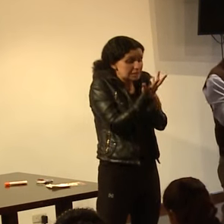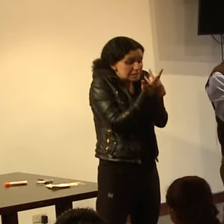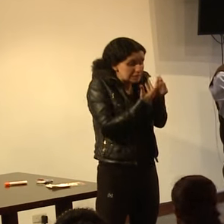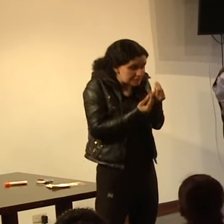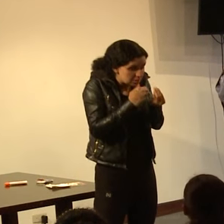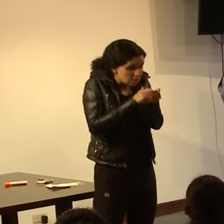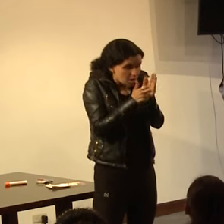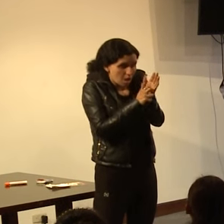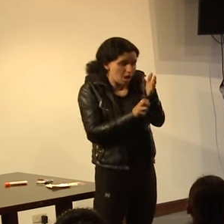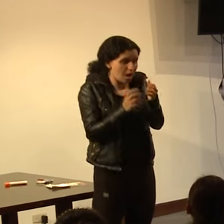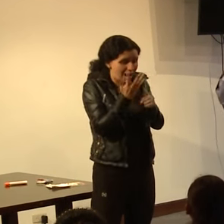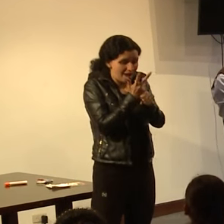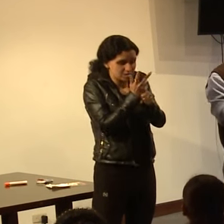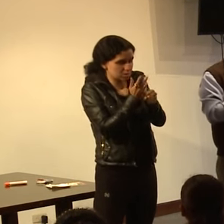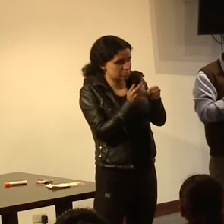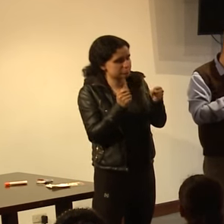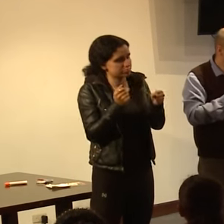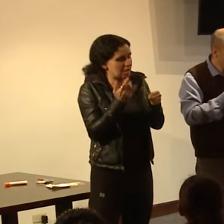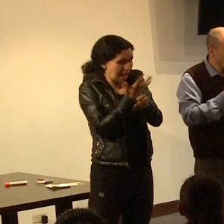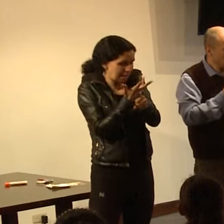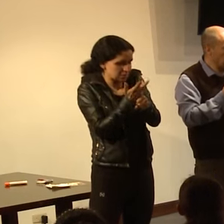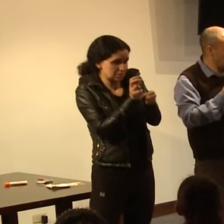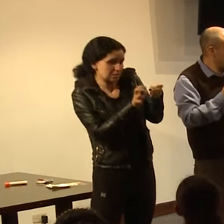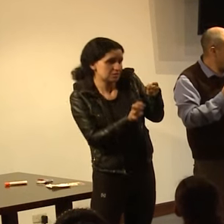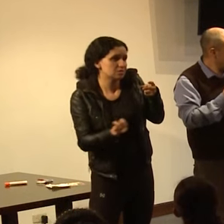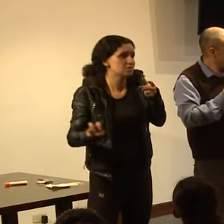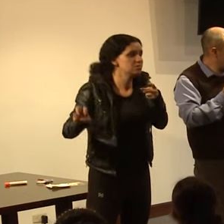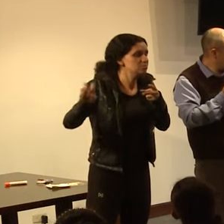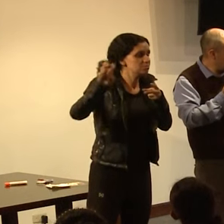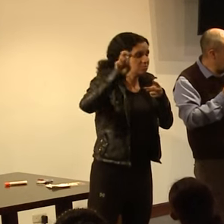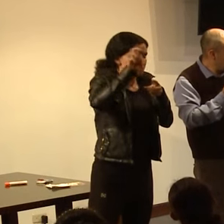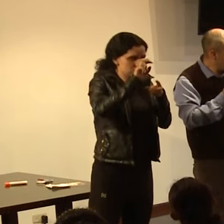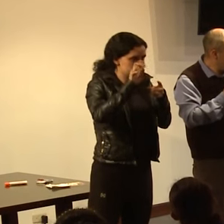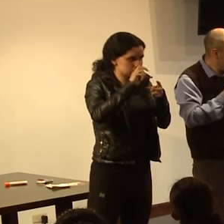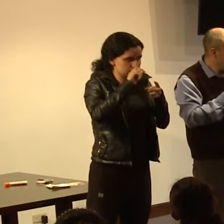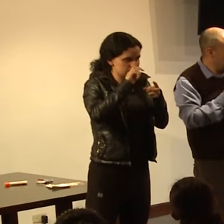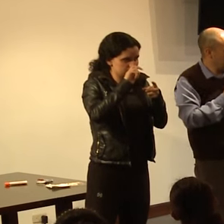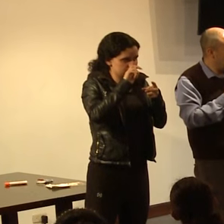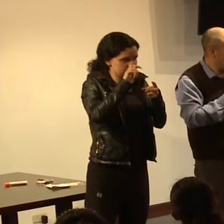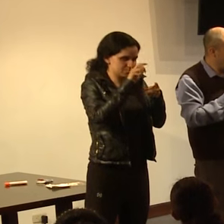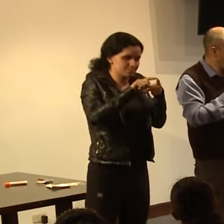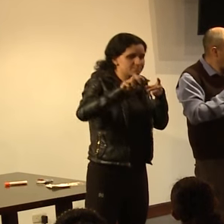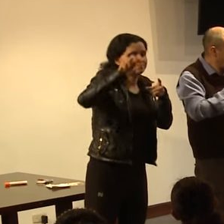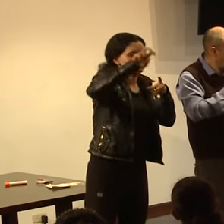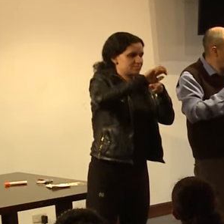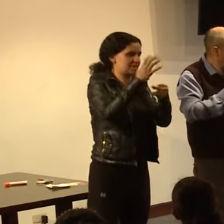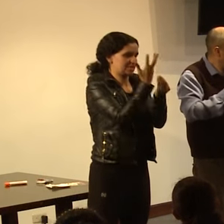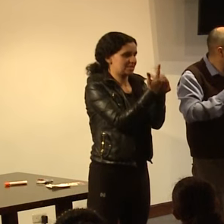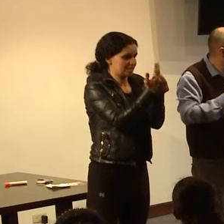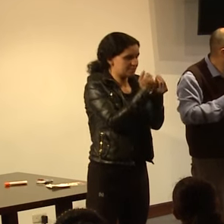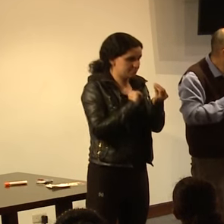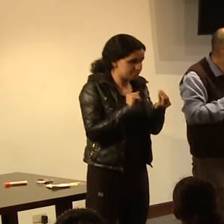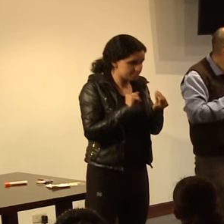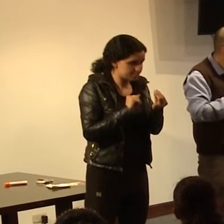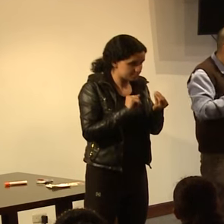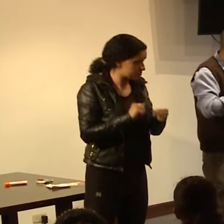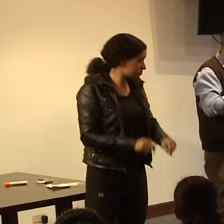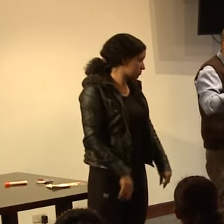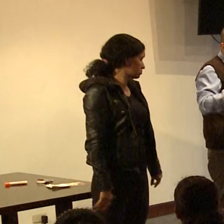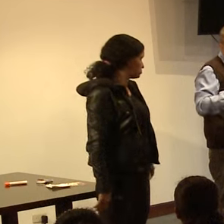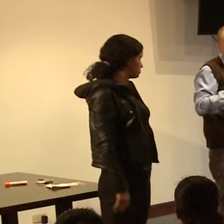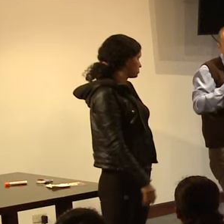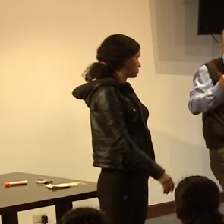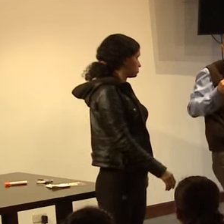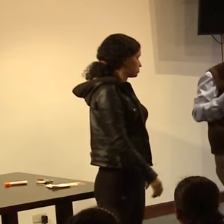está más arriba que el arte. O sea, el arte es una expresión deliberadamente con una intención estética, ¿cierto?